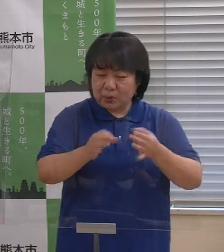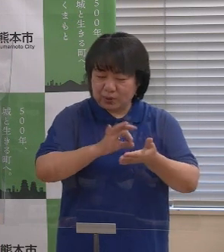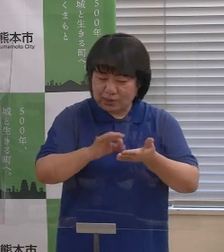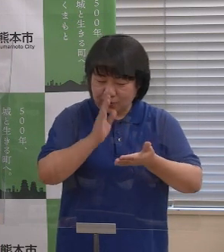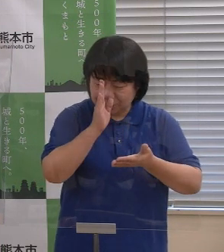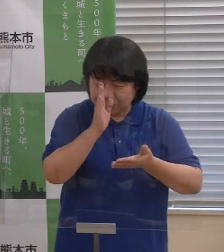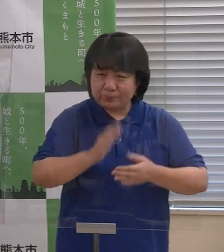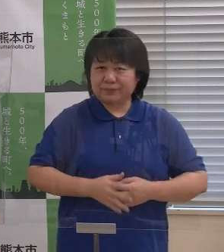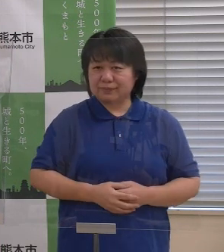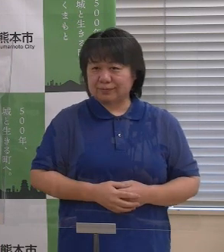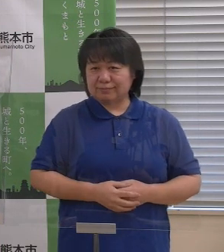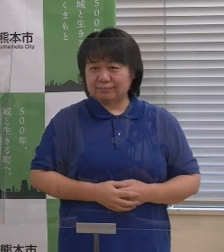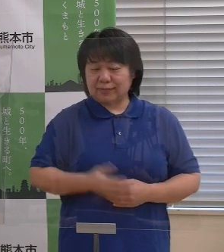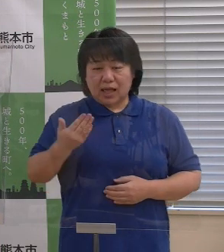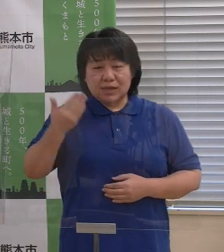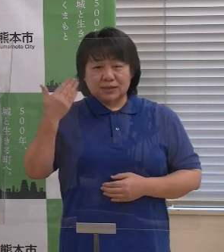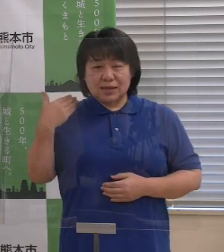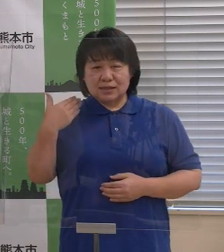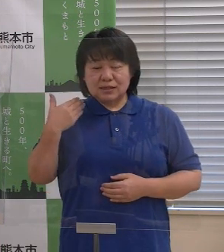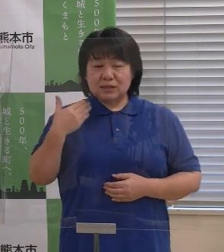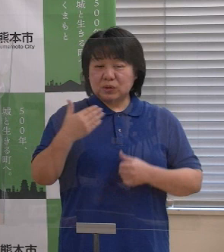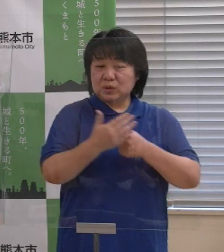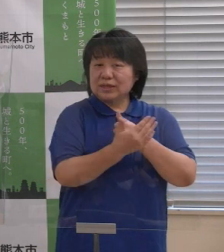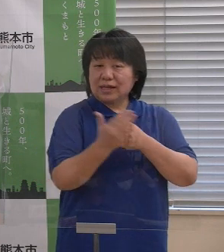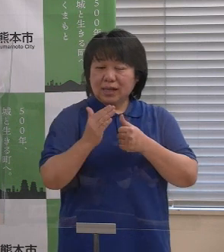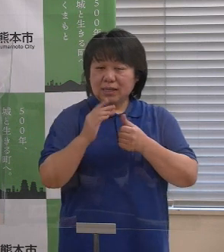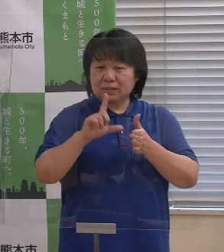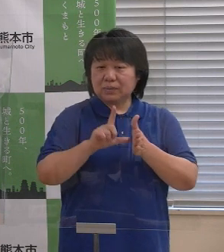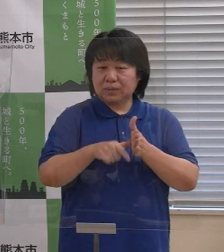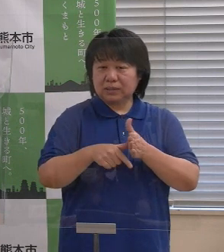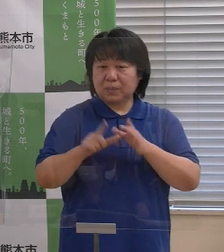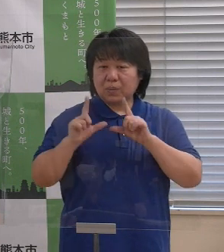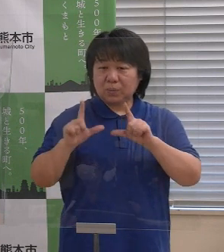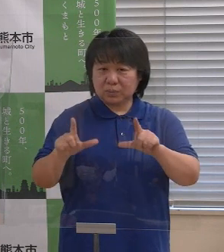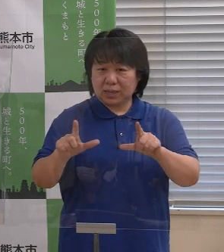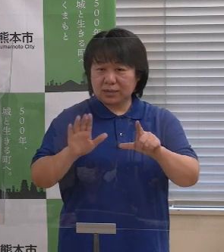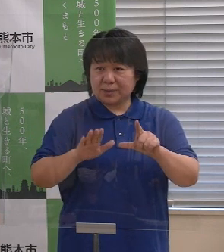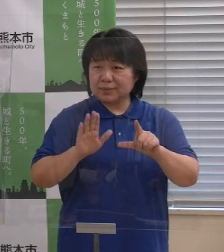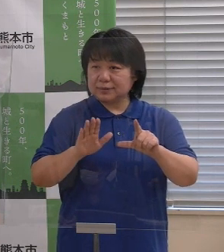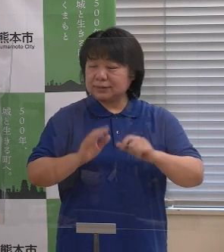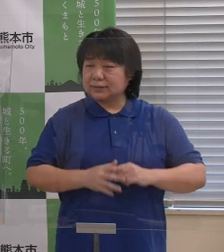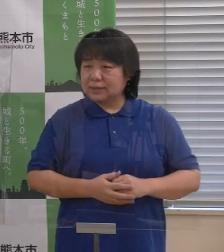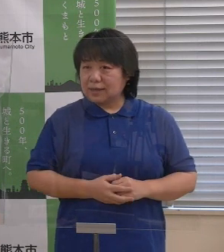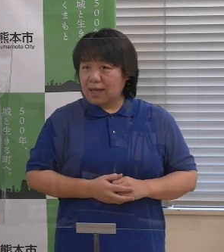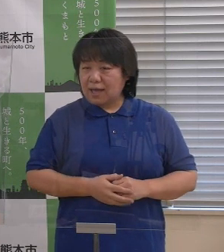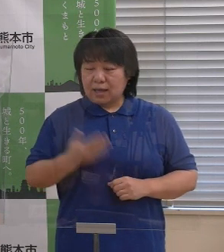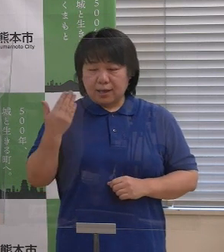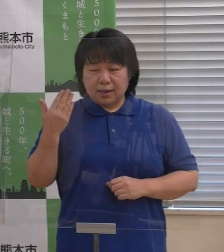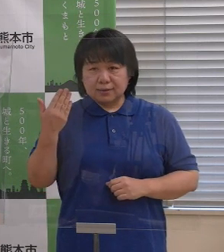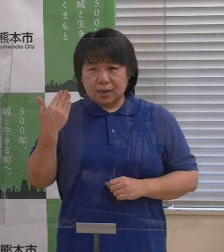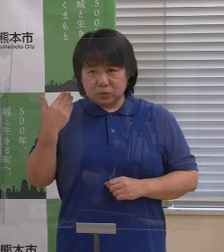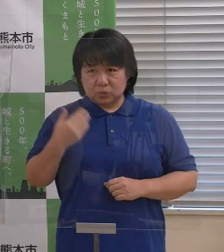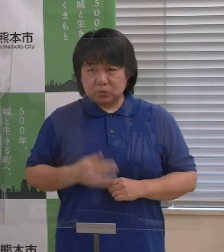います。先日記者会見でご報告をさせていただきましたが、